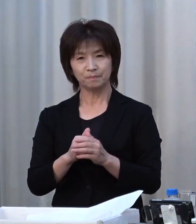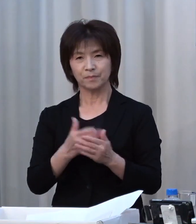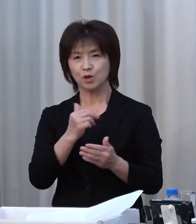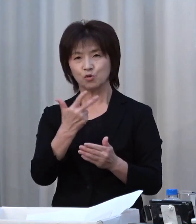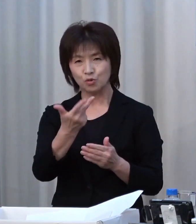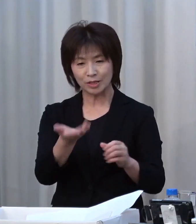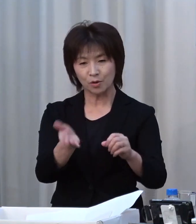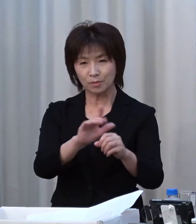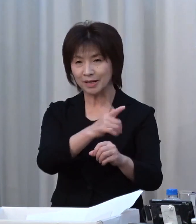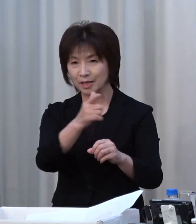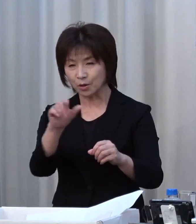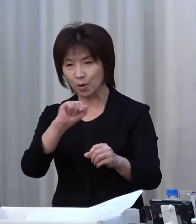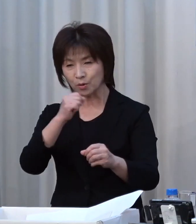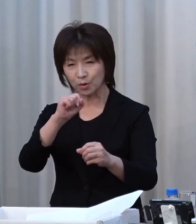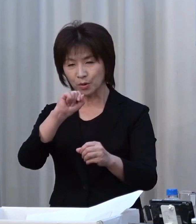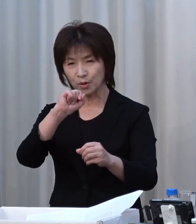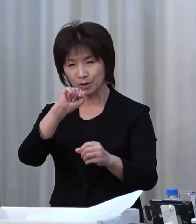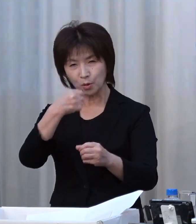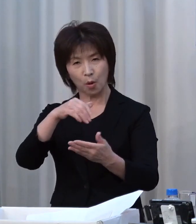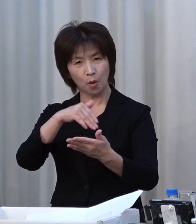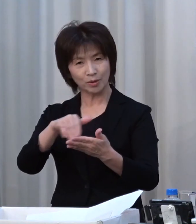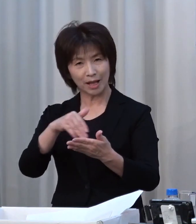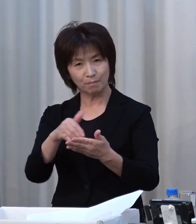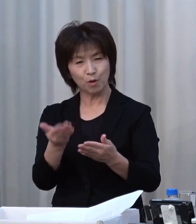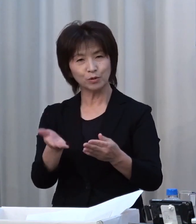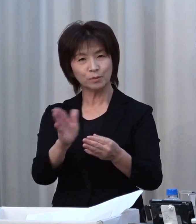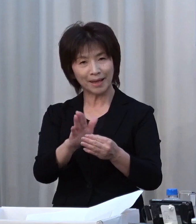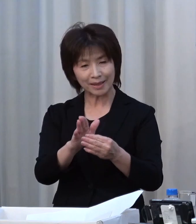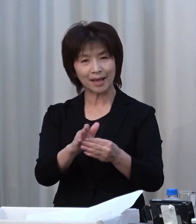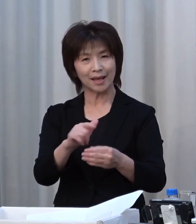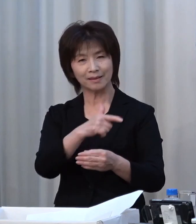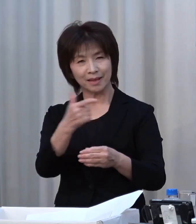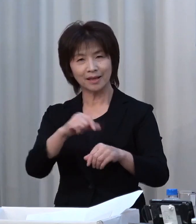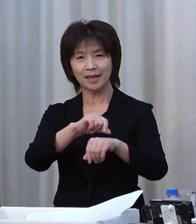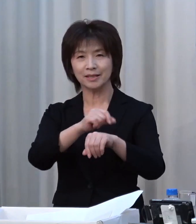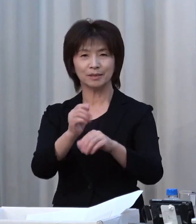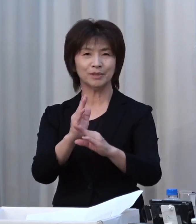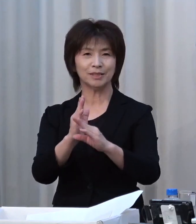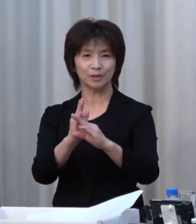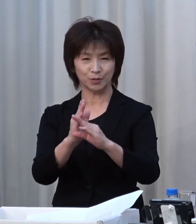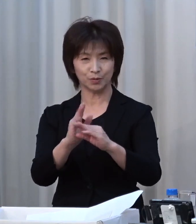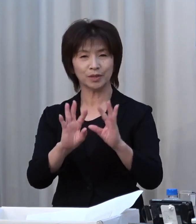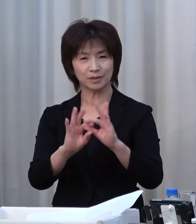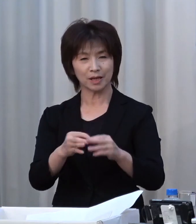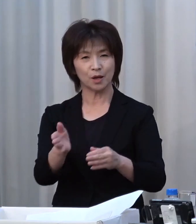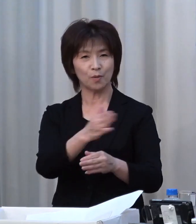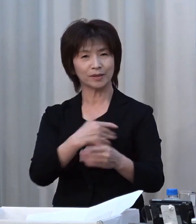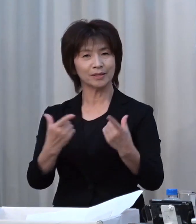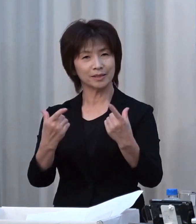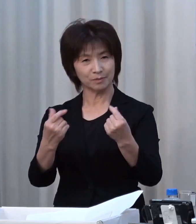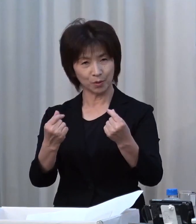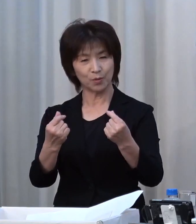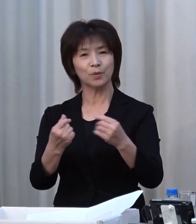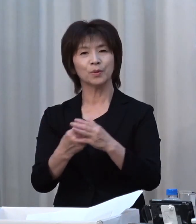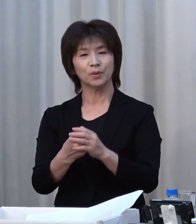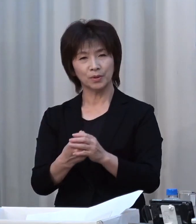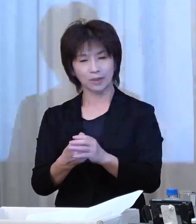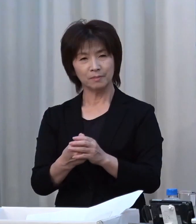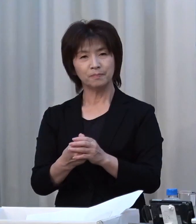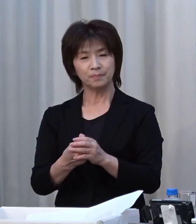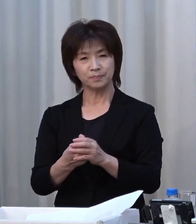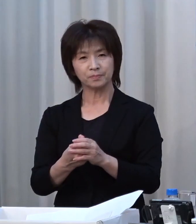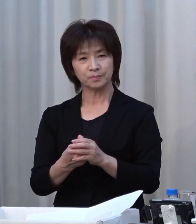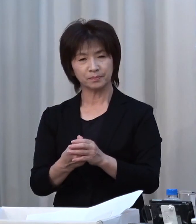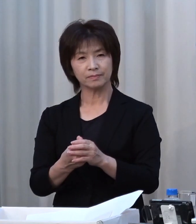福祉も含めて、いろんな予算も含めてですね、これは大変厳しいところでございますから、私たちもですね、